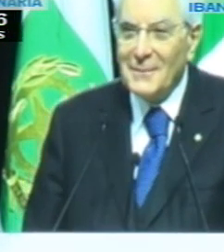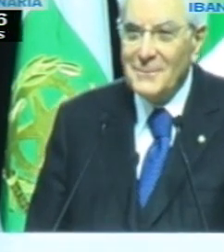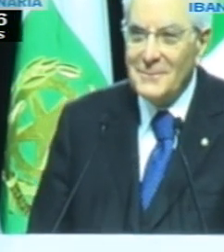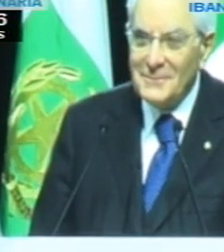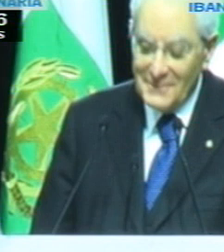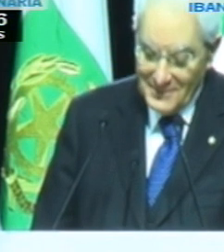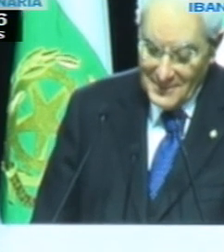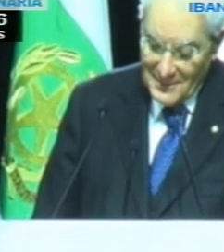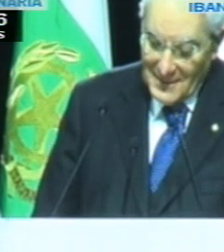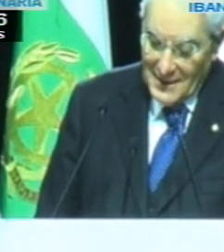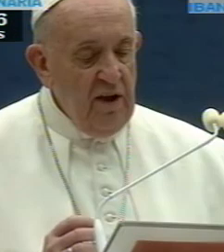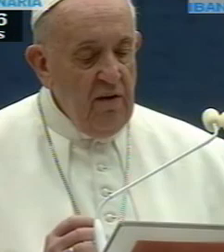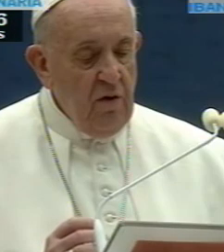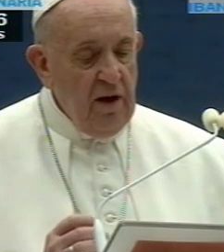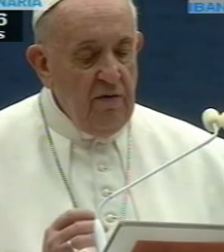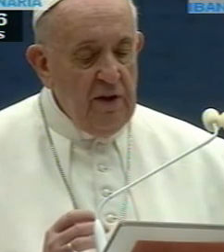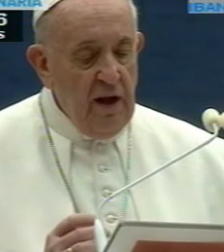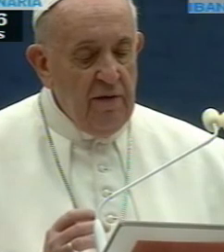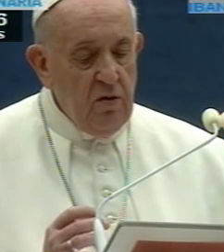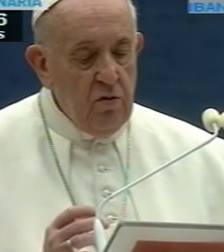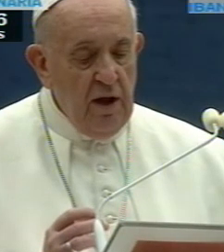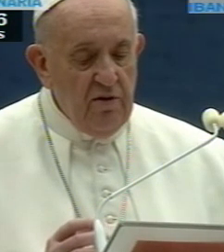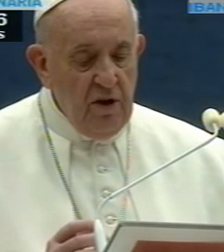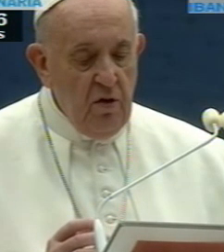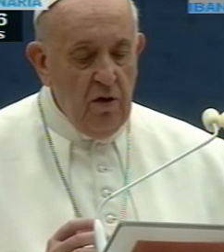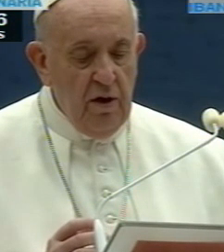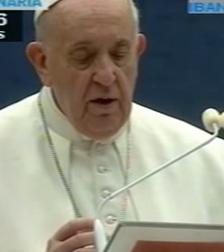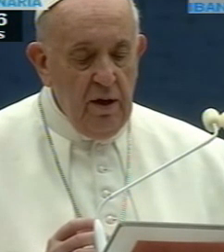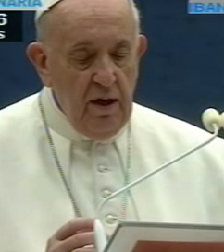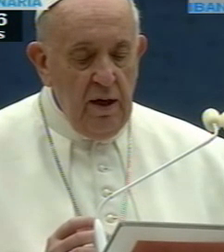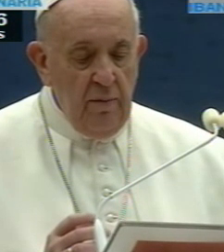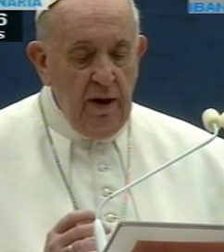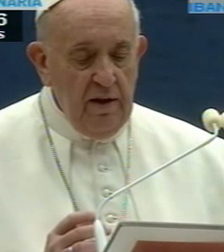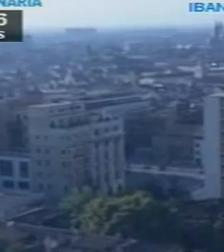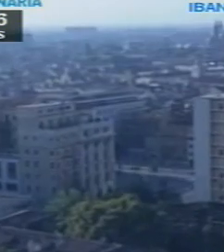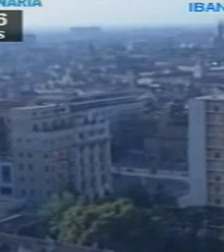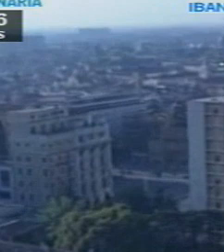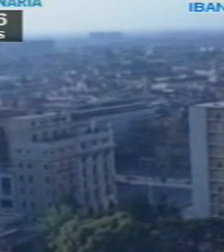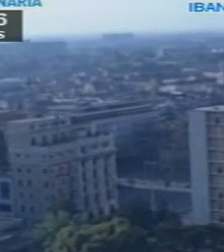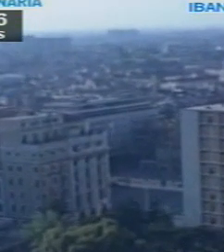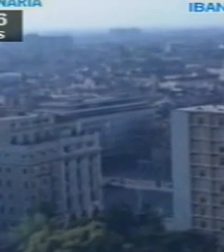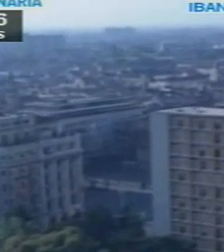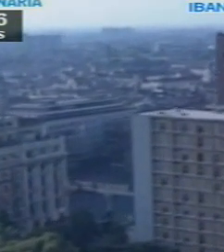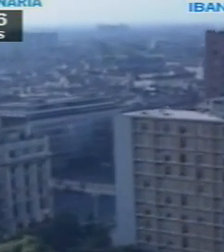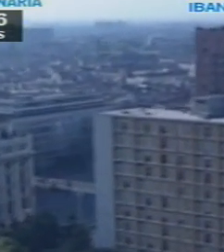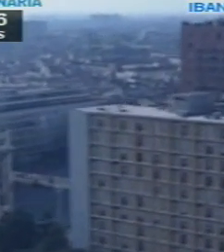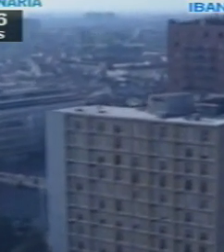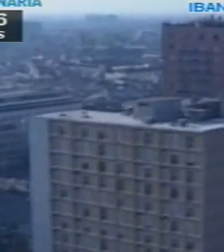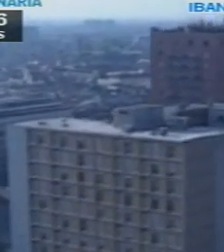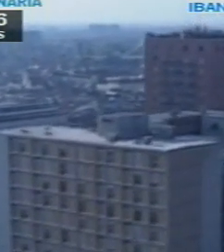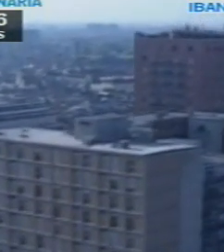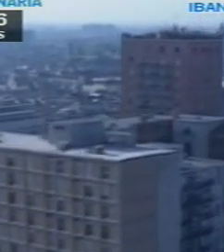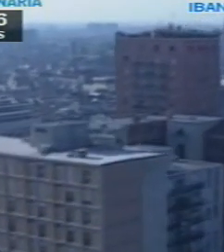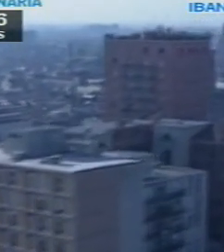a creare una nuova comunità. Pochi giorni dopo gli avrebbe fatto ecco Papa Francesco. Da qui vogliono ripartire le energie che